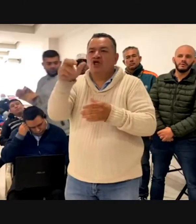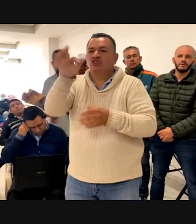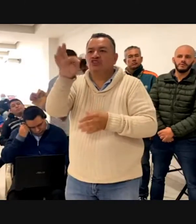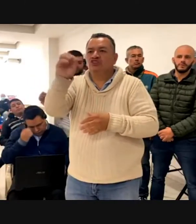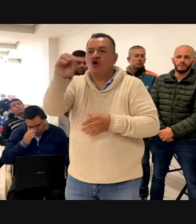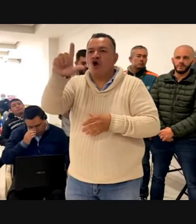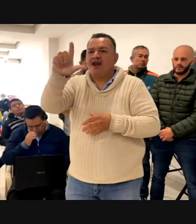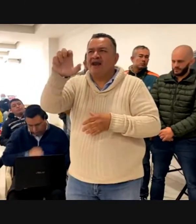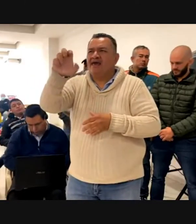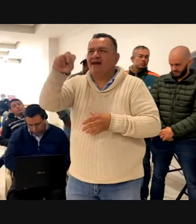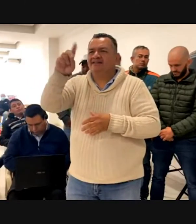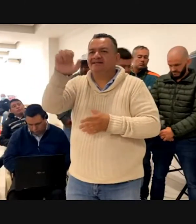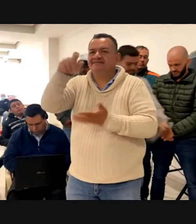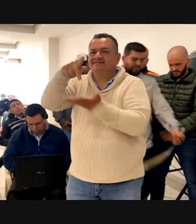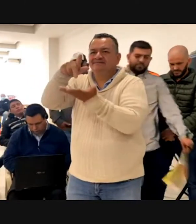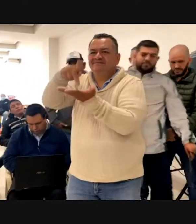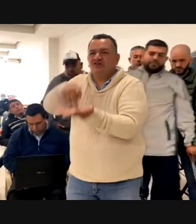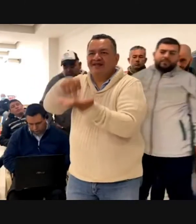ah